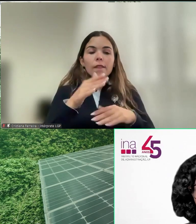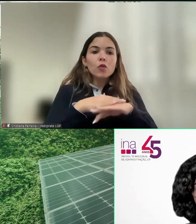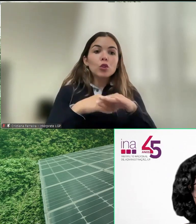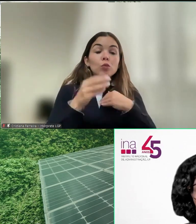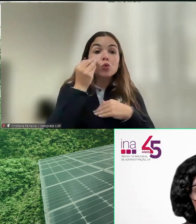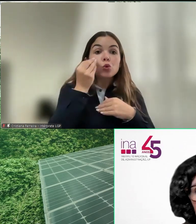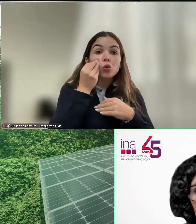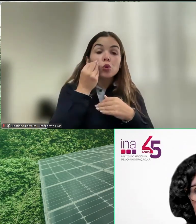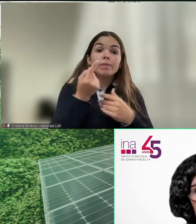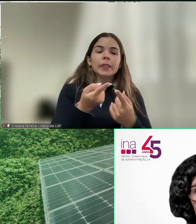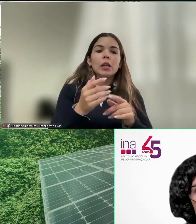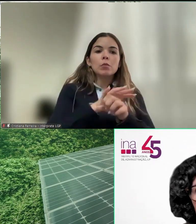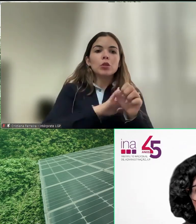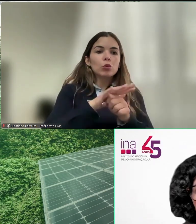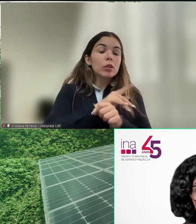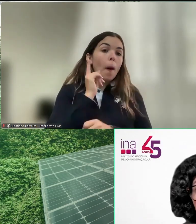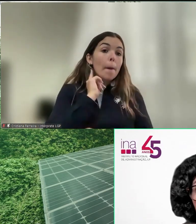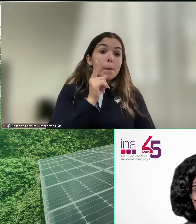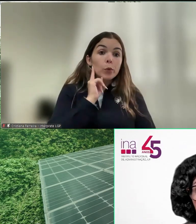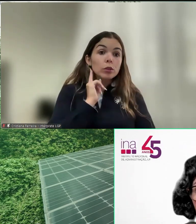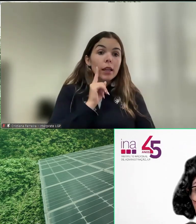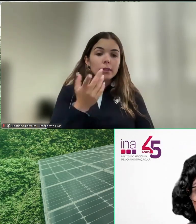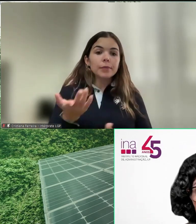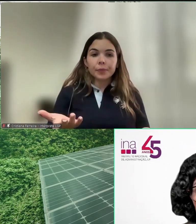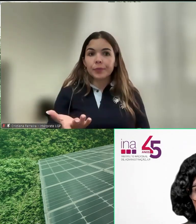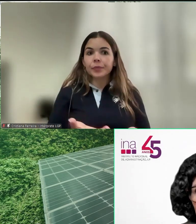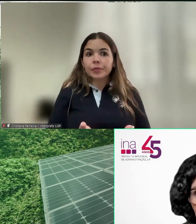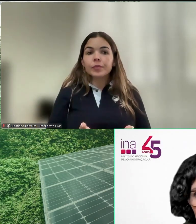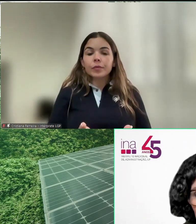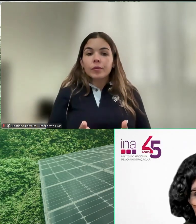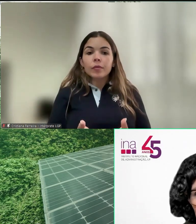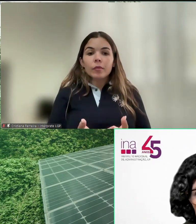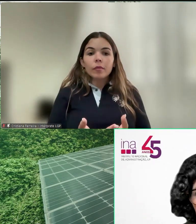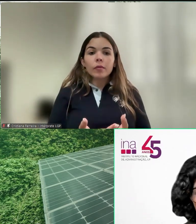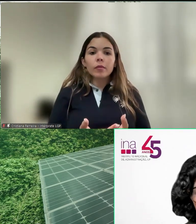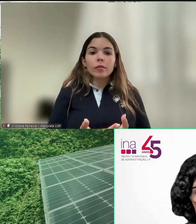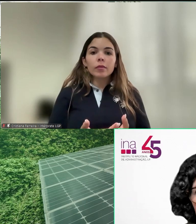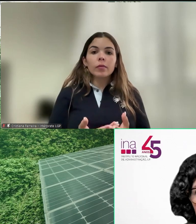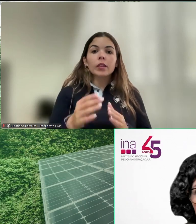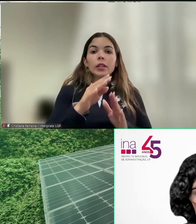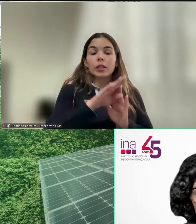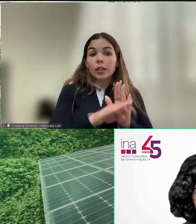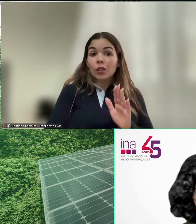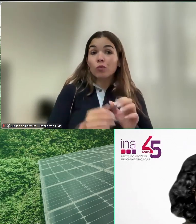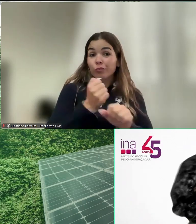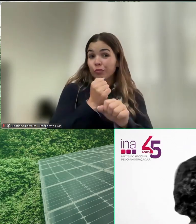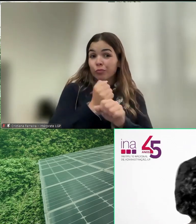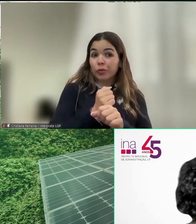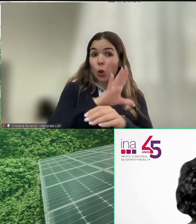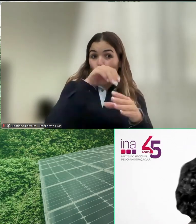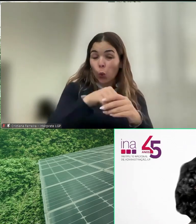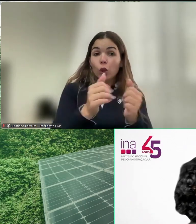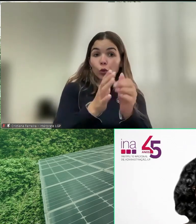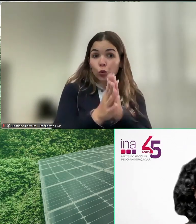um ponto muito importante que está nas nossas agendas de todos que trabalhamos neste